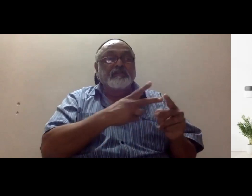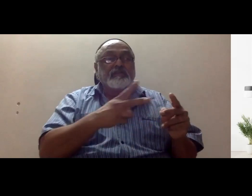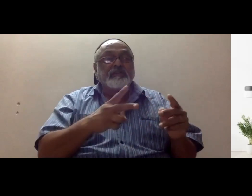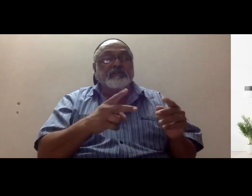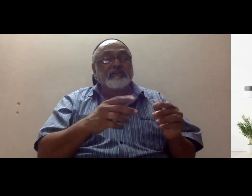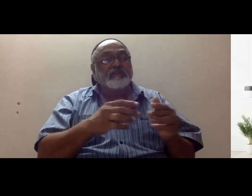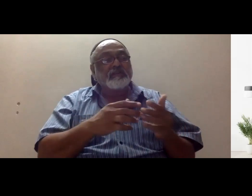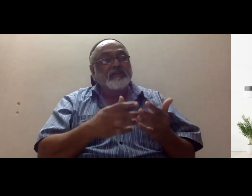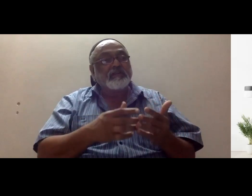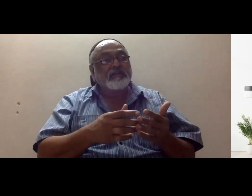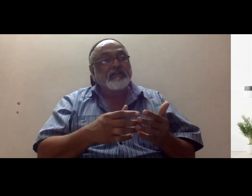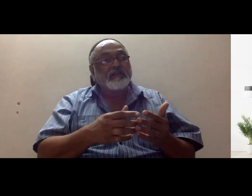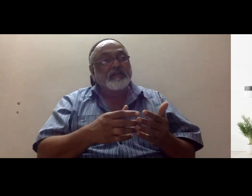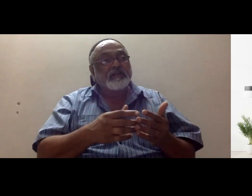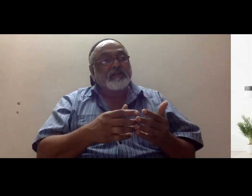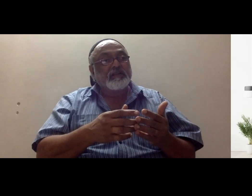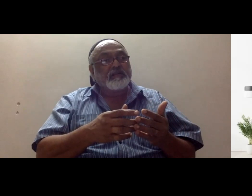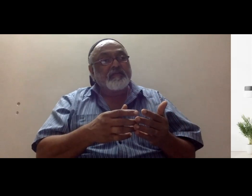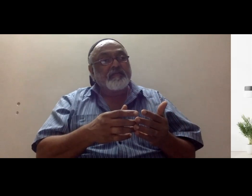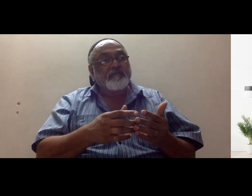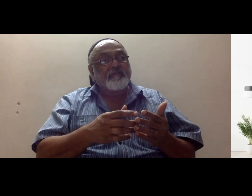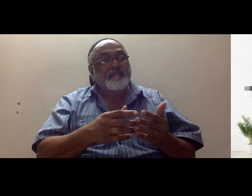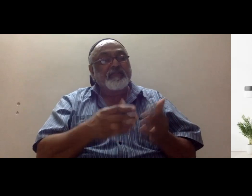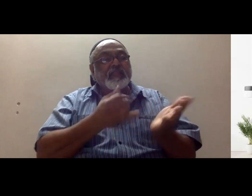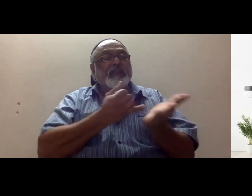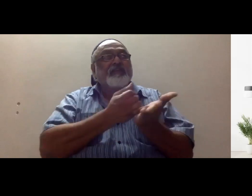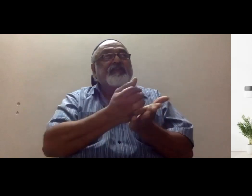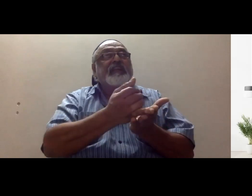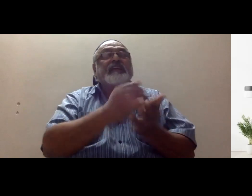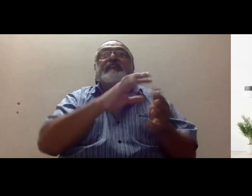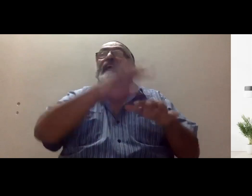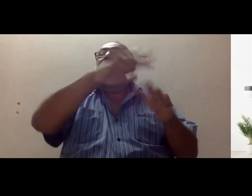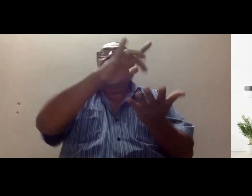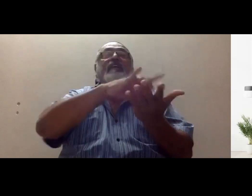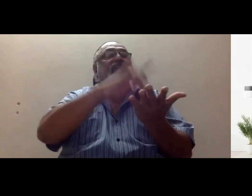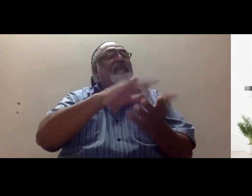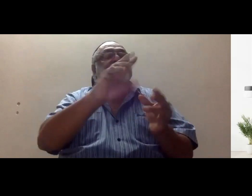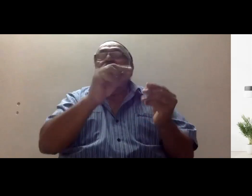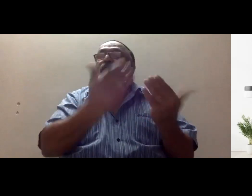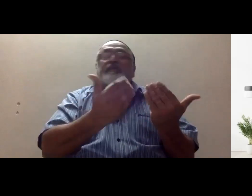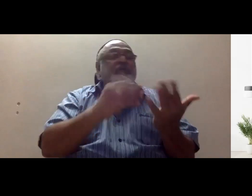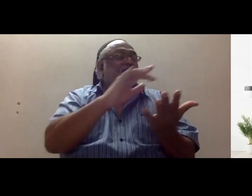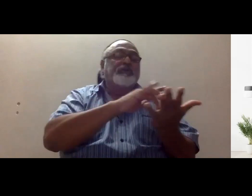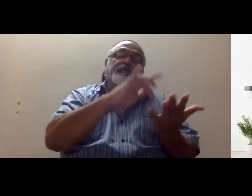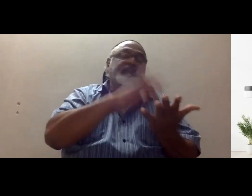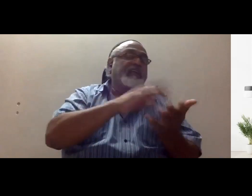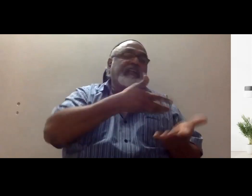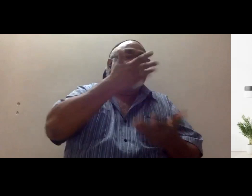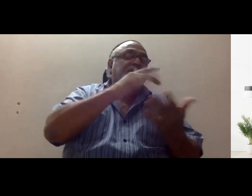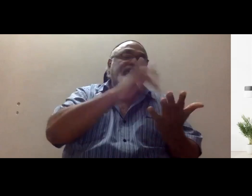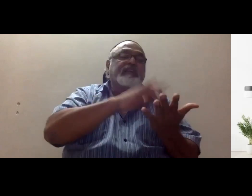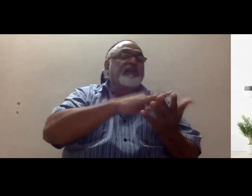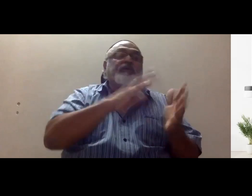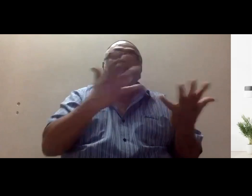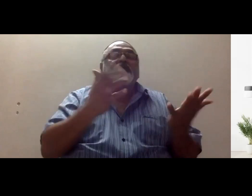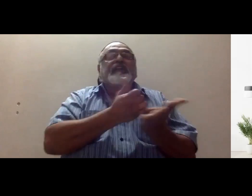वोकेशनल सेंटर्स हैं भी, और अगर मैं रूरल एरिया की बात करूँ तो वहां तो ये भी ट्रेनिंग सेंटर्स अवेलेबल होना बहुत मुश्किल हो जाती है। तो